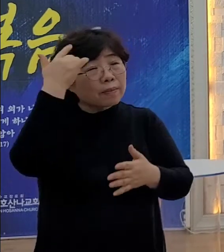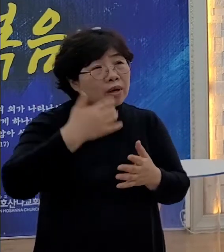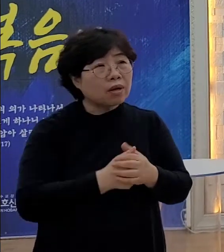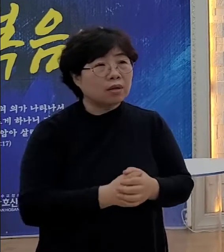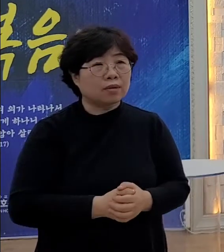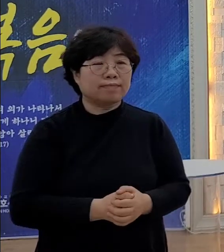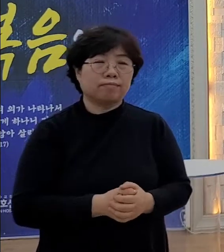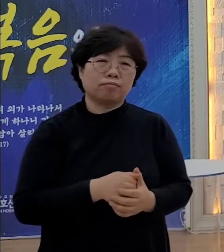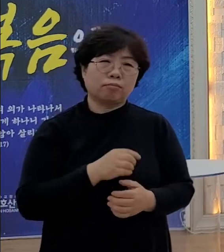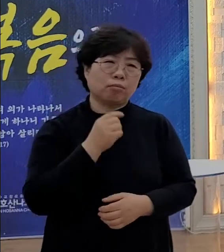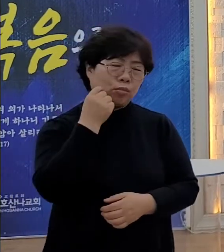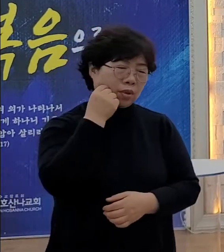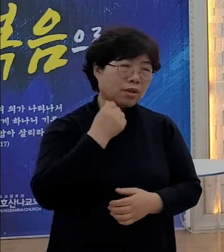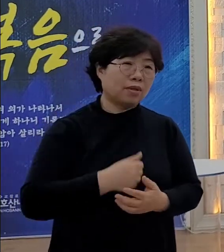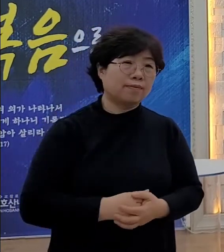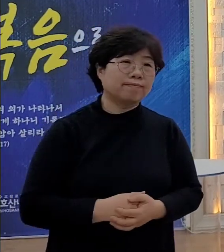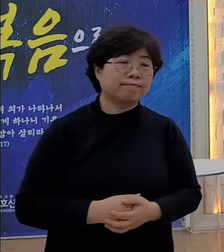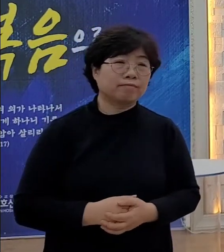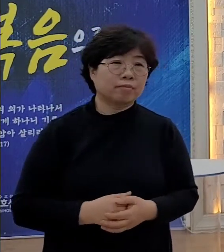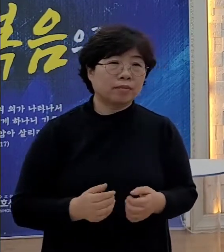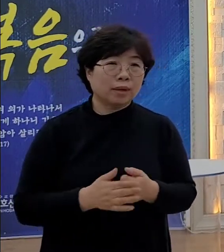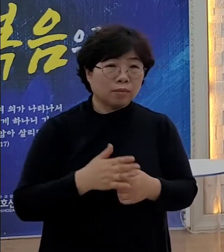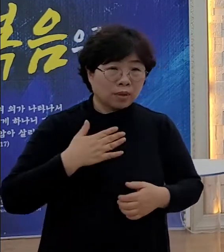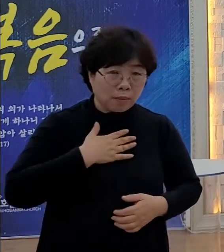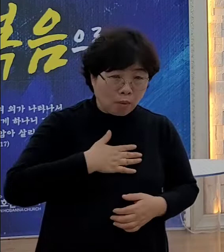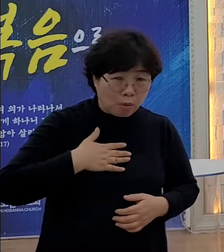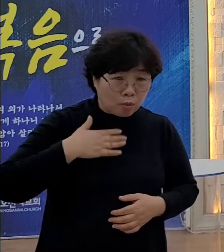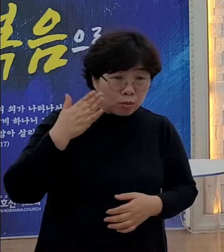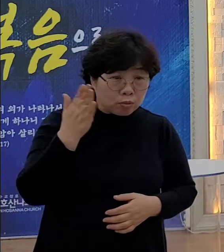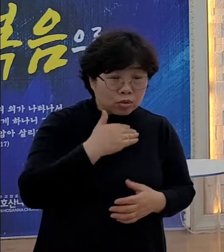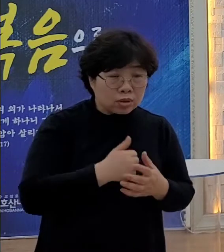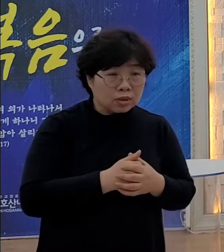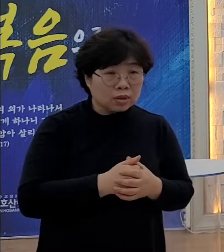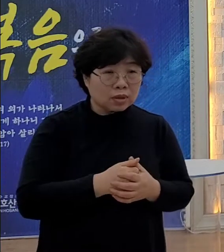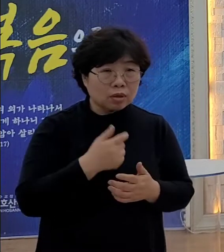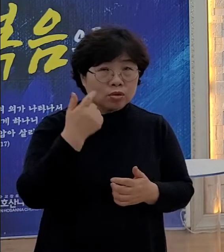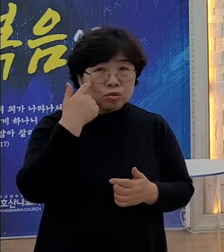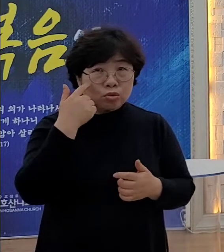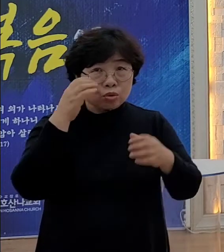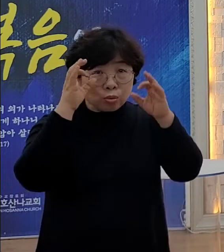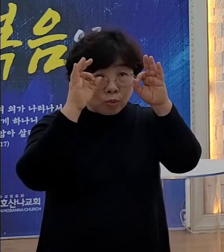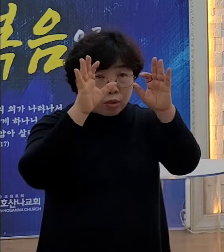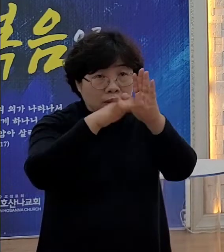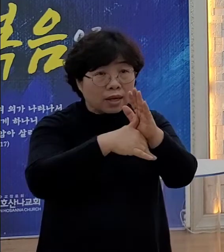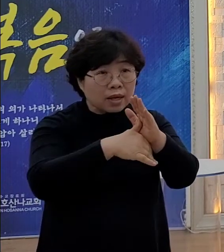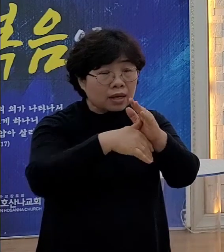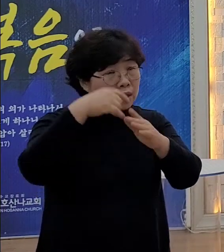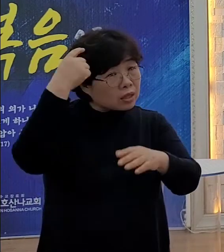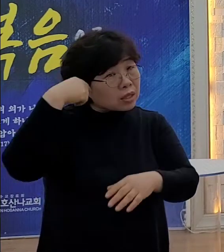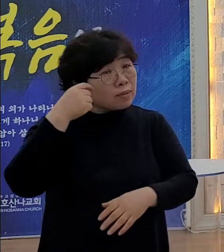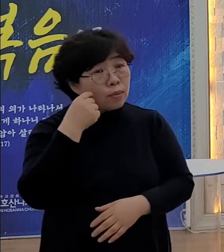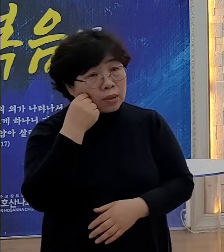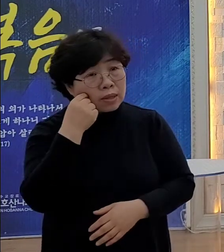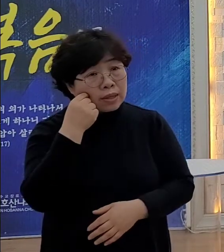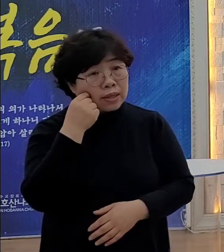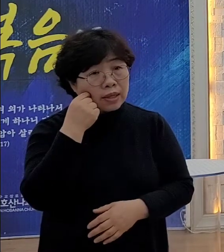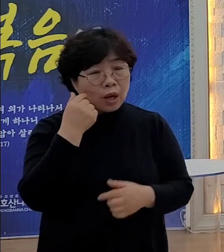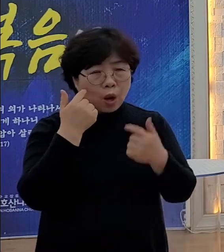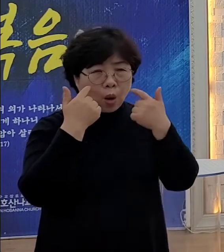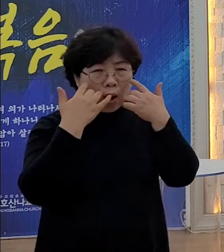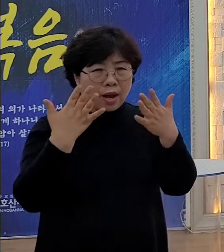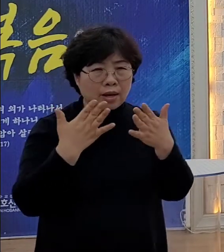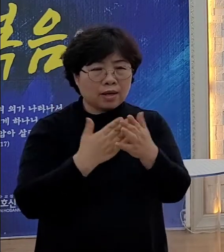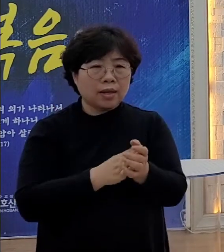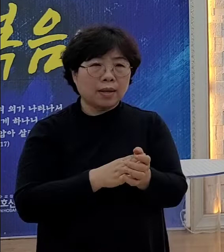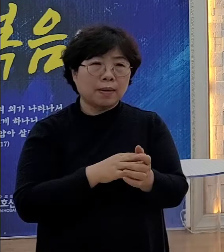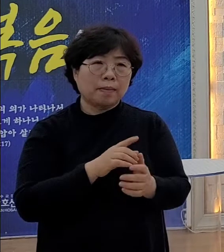될까요? 우리가 이렇게 몸에서 육안으로 볼 때에 못 느끼거나 확실하게 뭐라